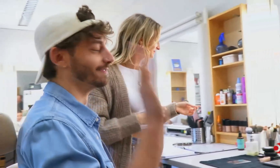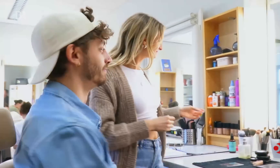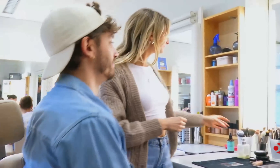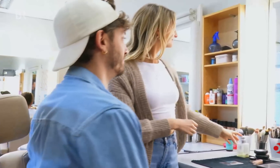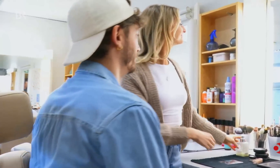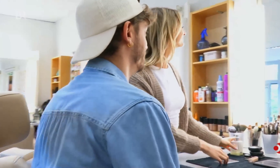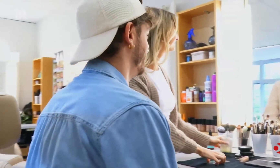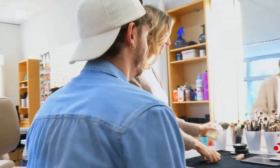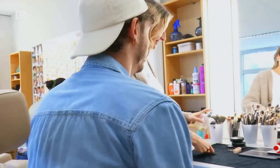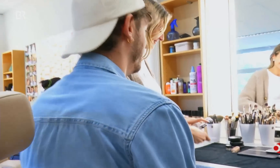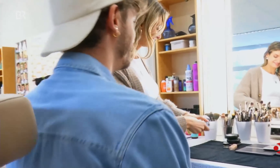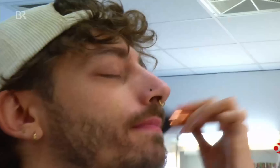Hi.